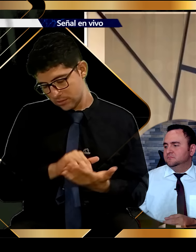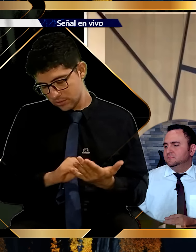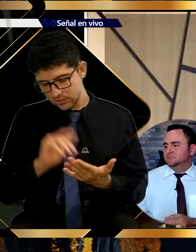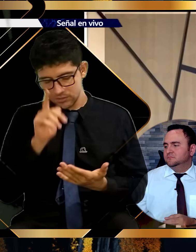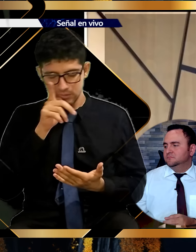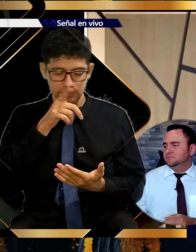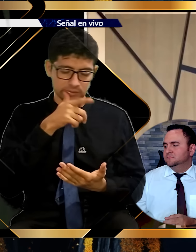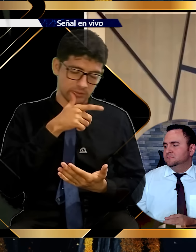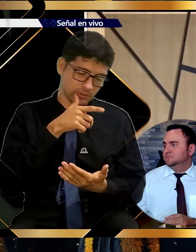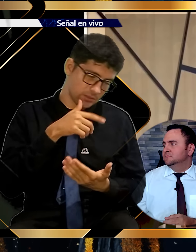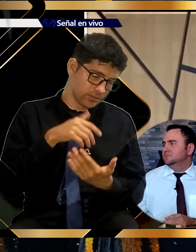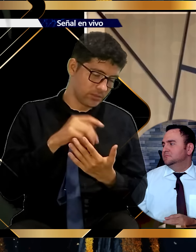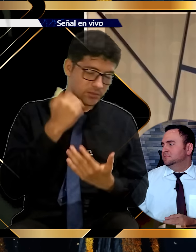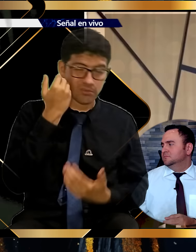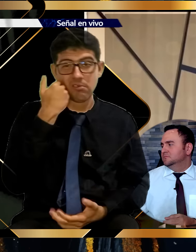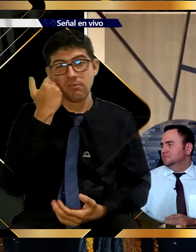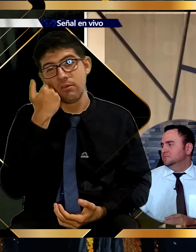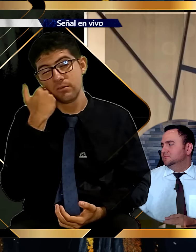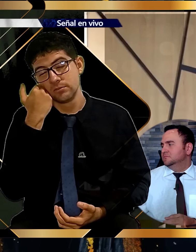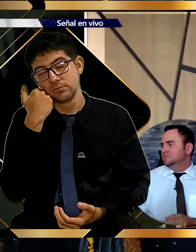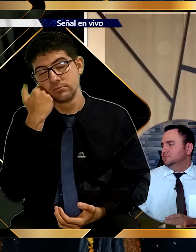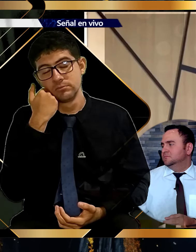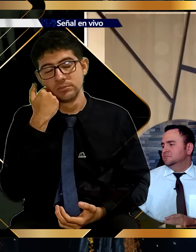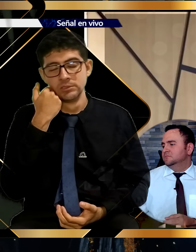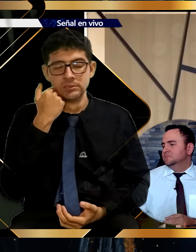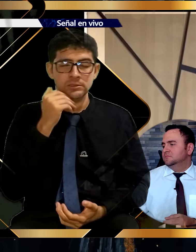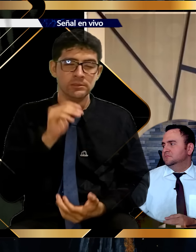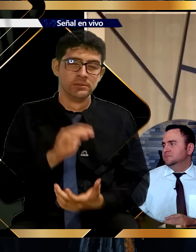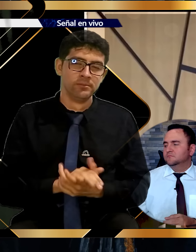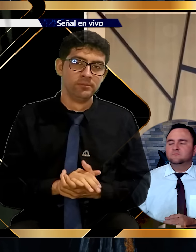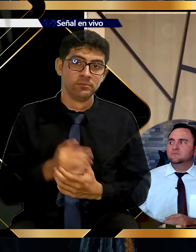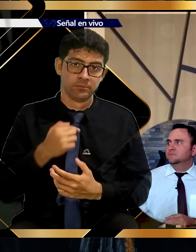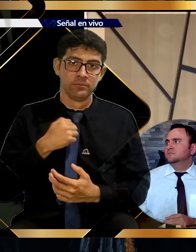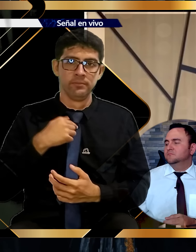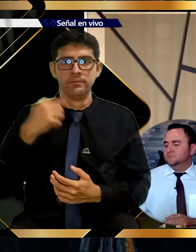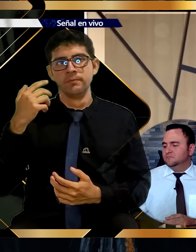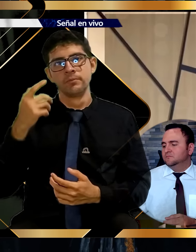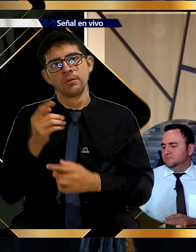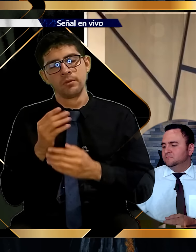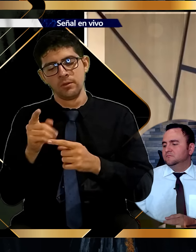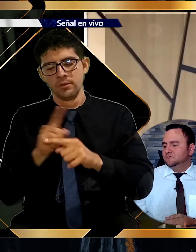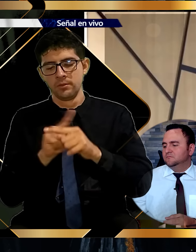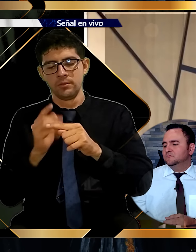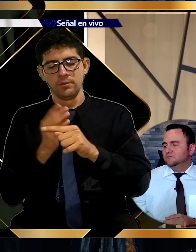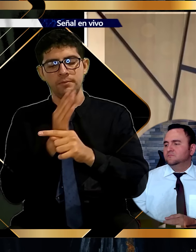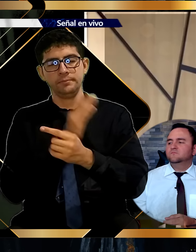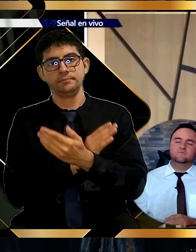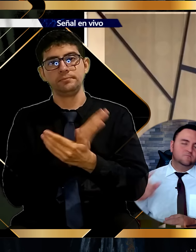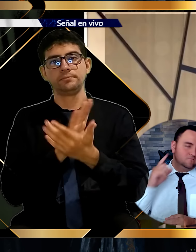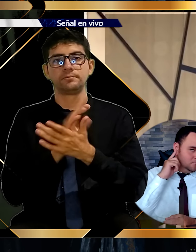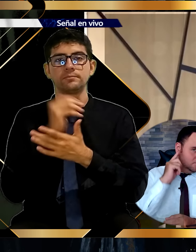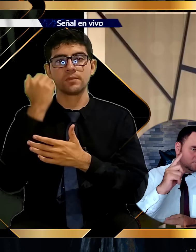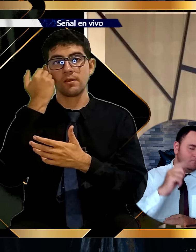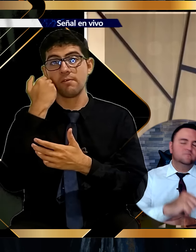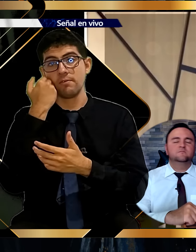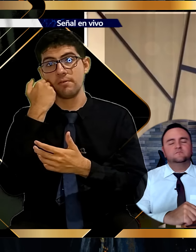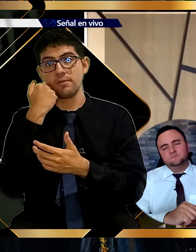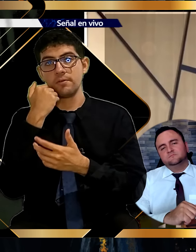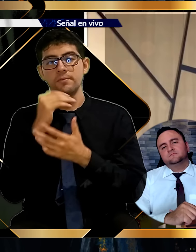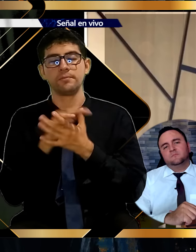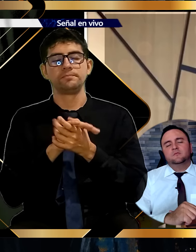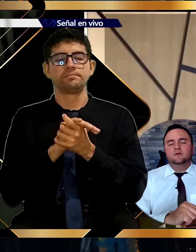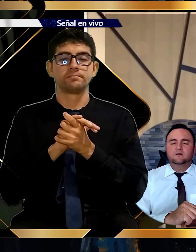Porque si me enfermo, yo estuve enfermo esta semana pasada. Yo vine aquí ya para experimentar qué tal estoy. Si me caigo, me recogen y no hay